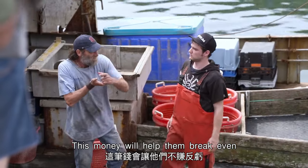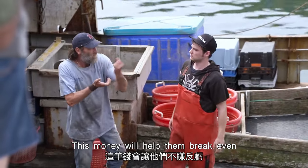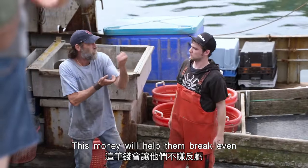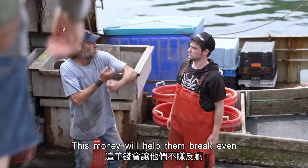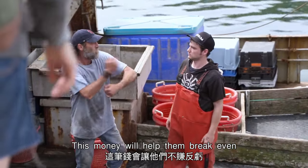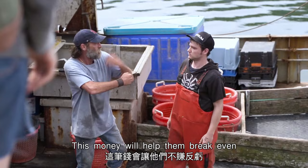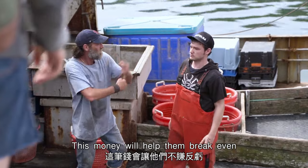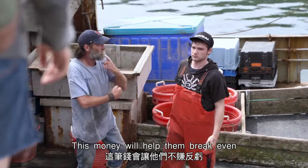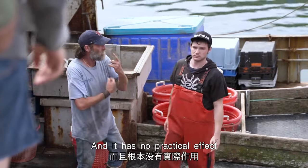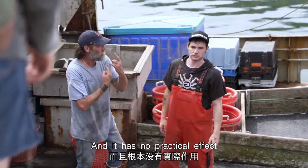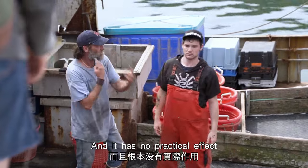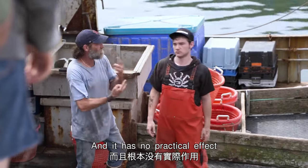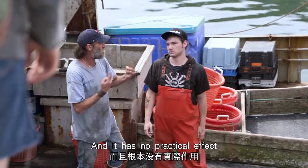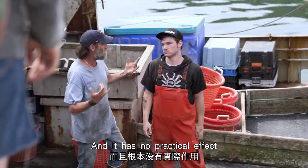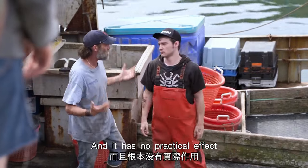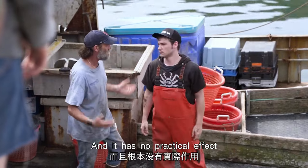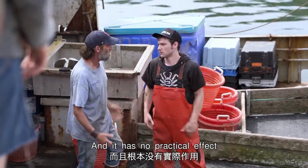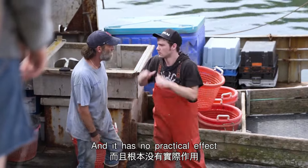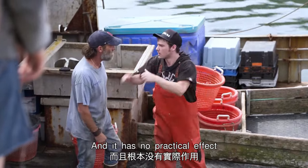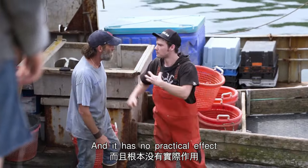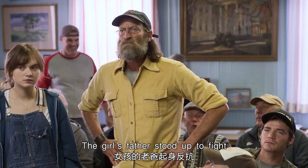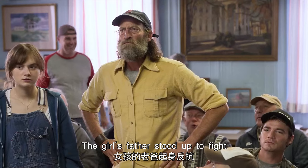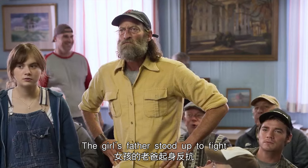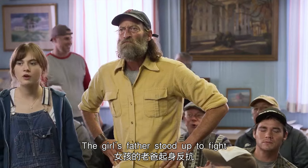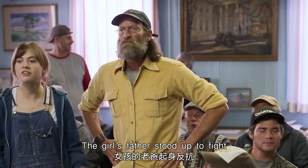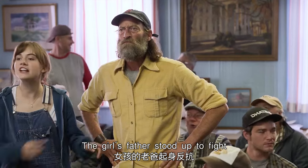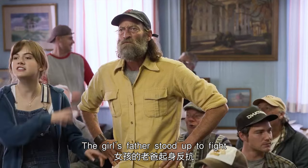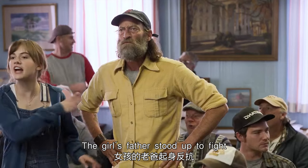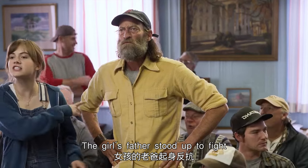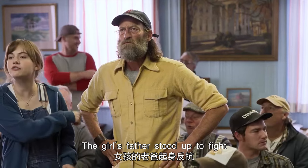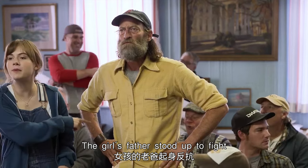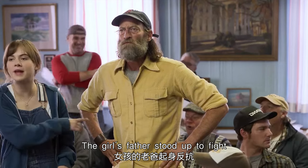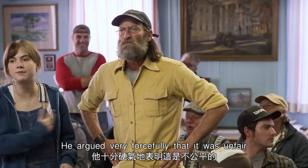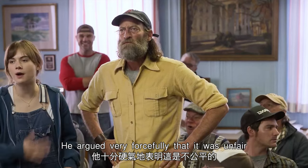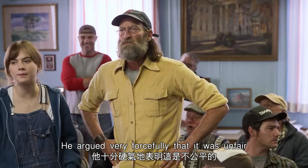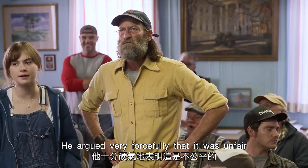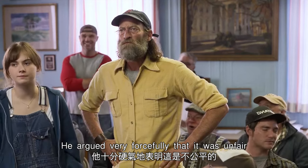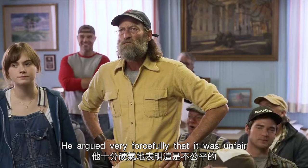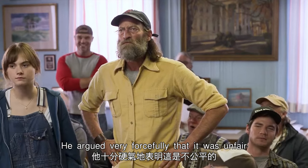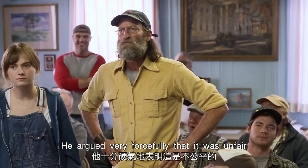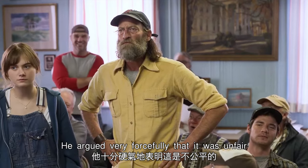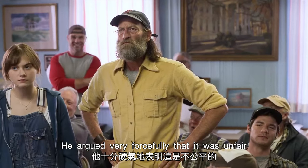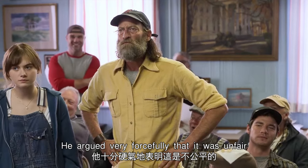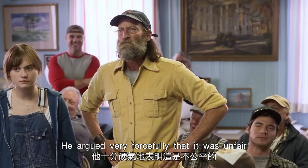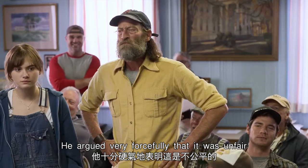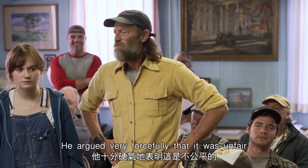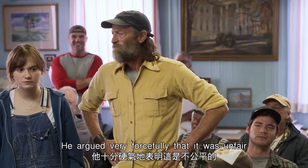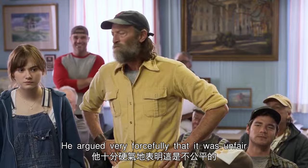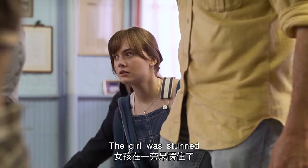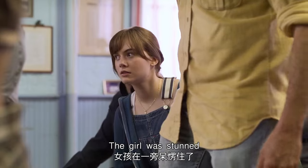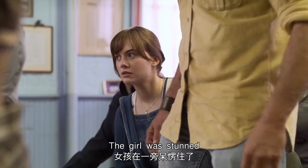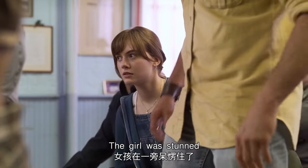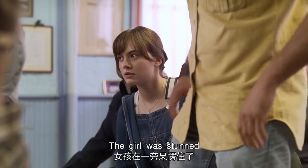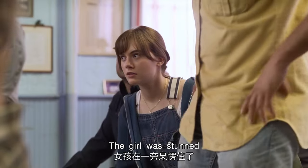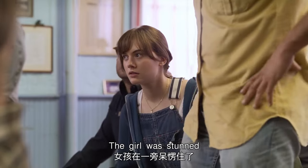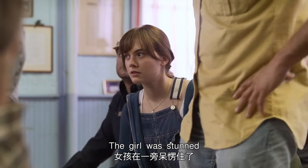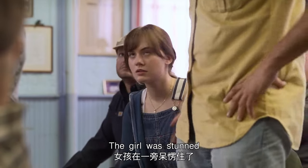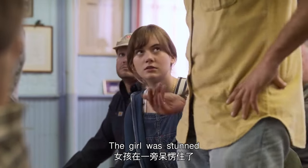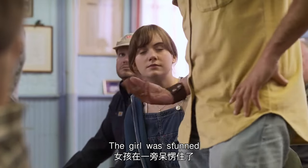让他们不赚反馈而且根本没有实际作用女孩的老爸起身反抗他十分硬气地表明这是不公平的女孩在一旁呆愣住了